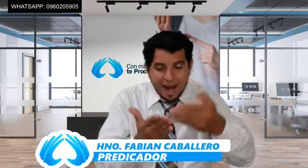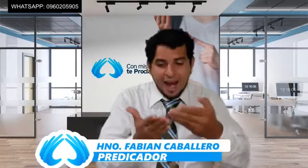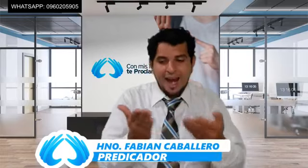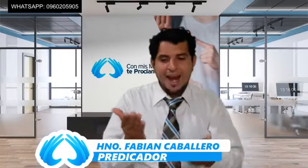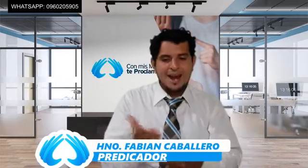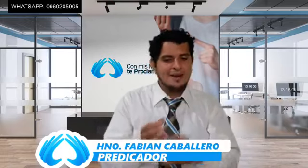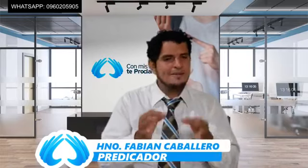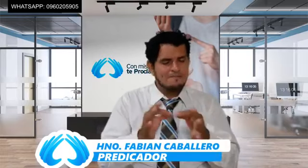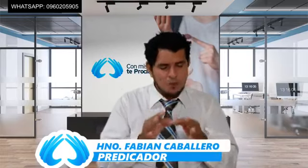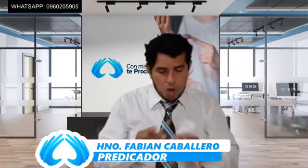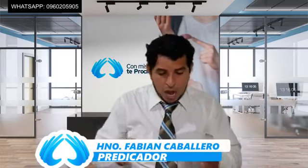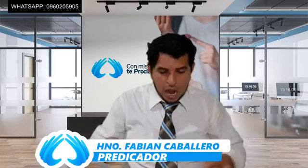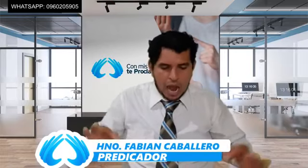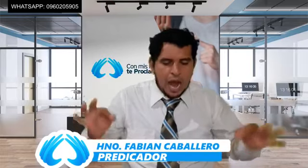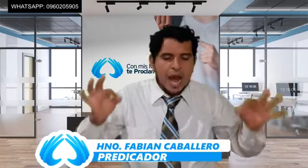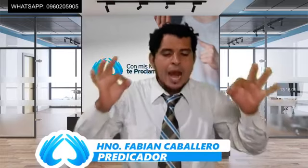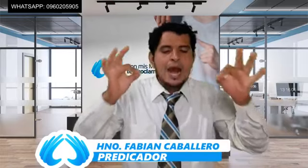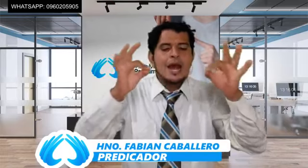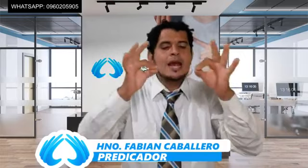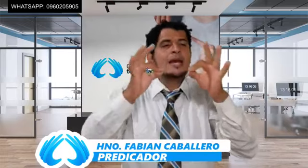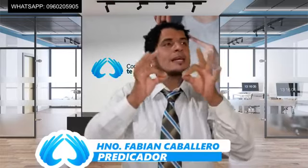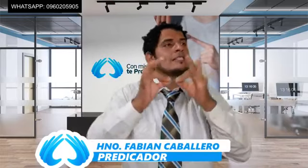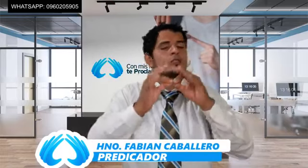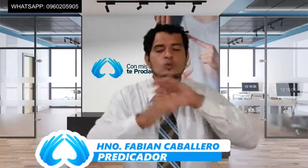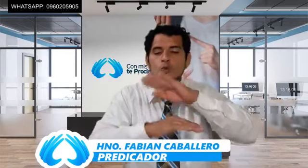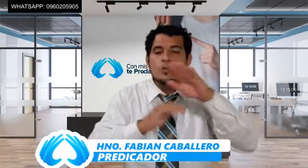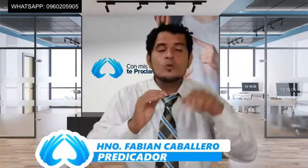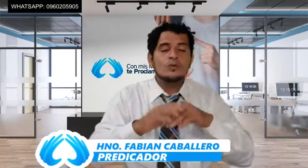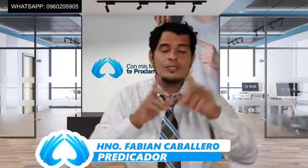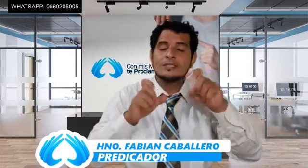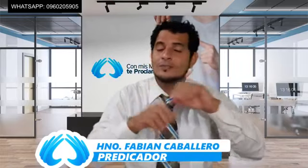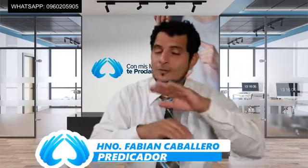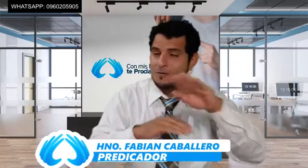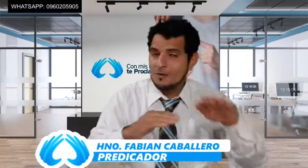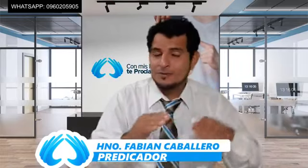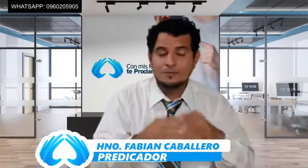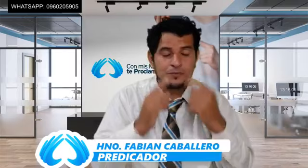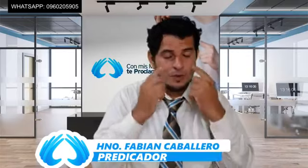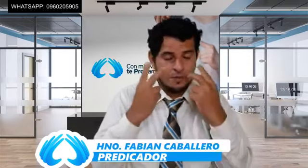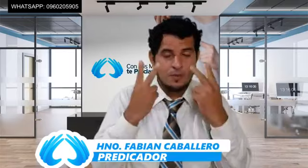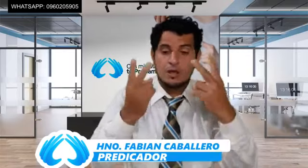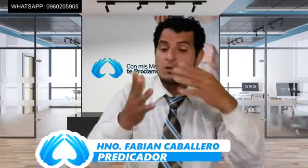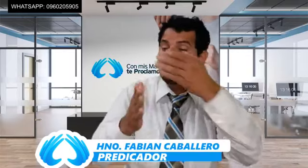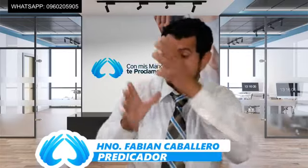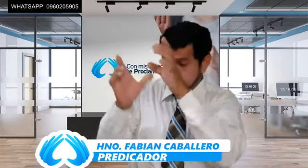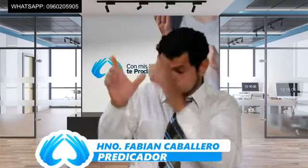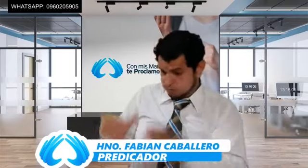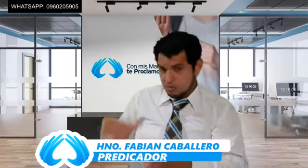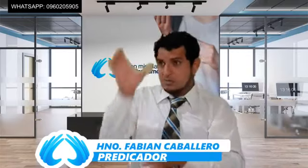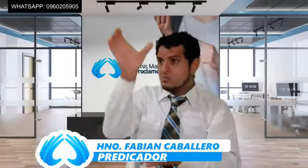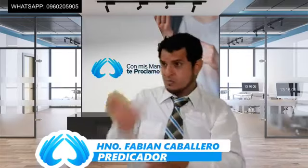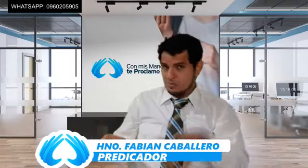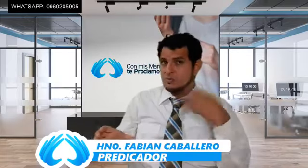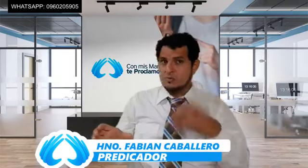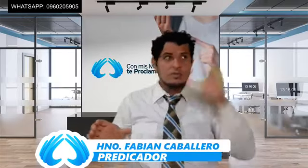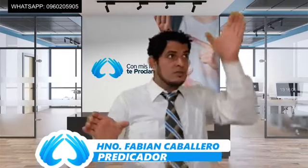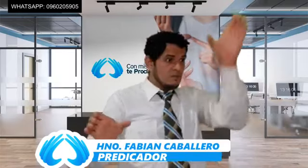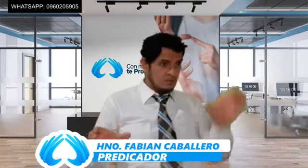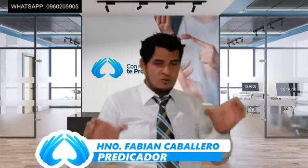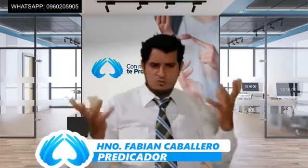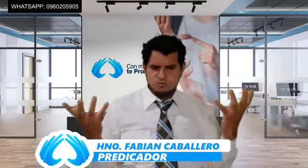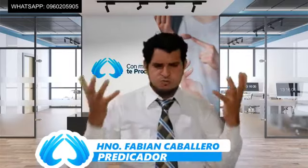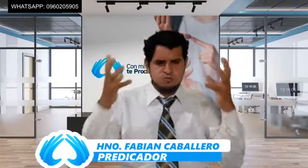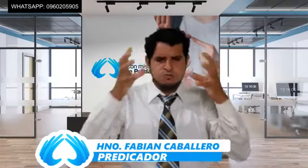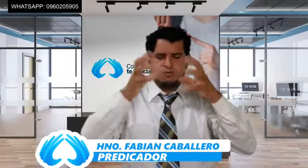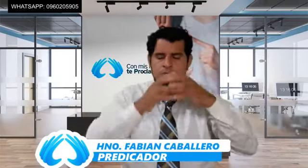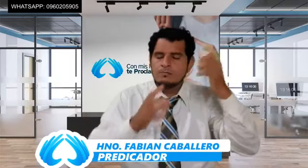muy corta, pero algo fundamental de que necesitamos que las personas sordas aprendan. Es algo muy básico,